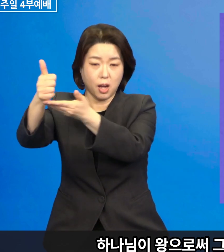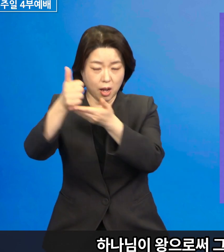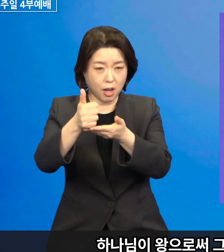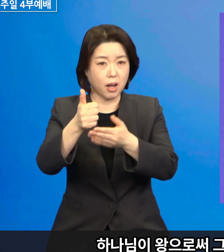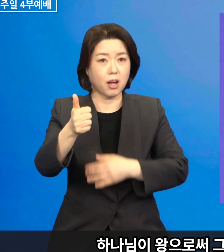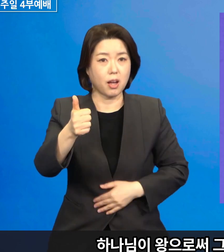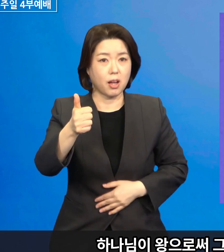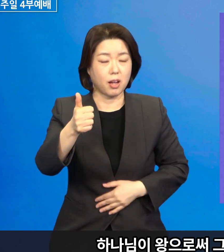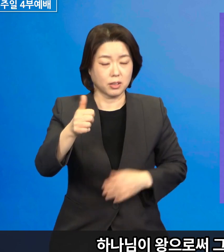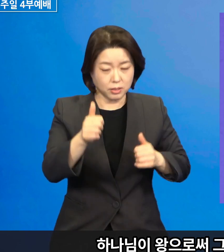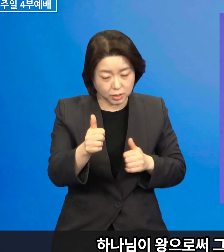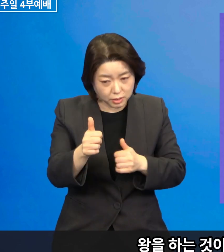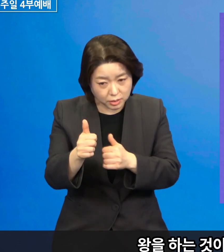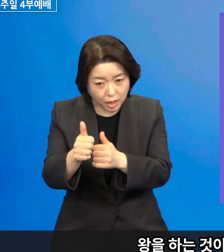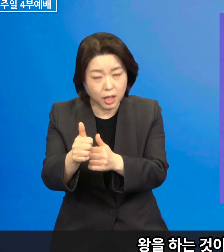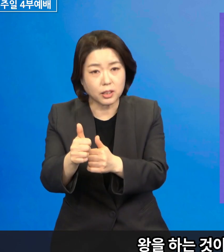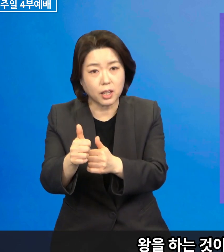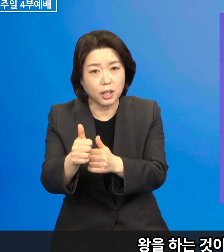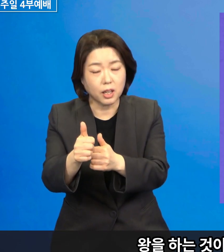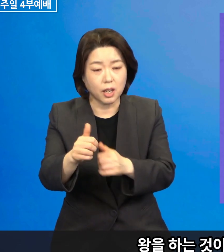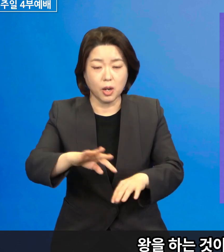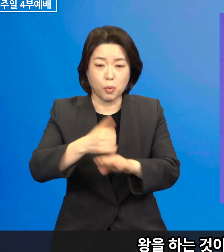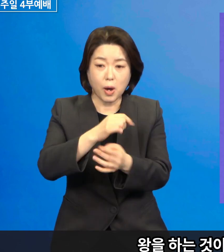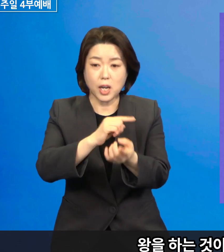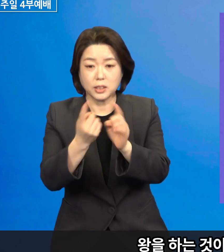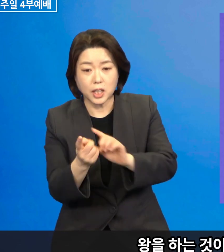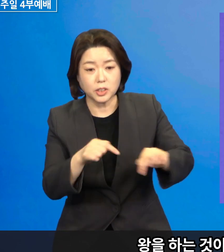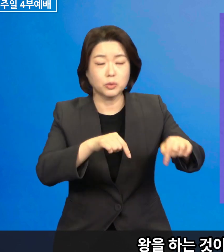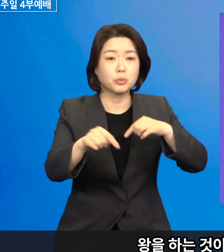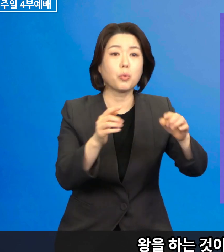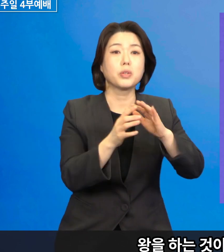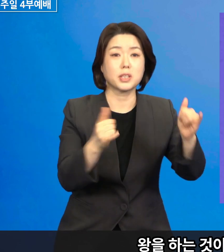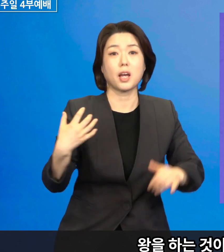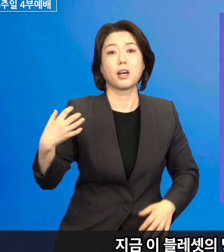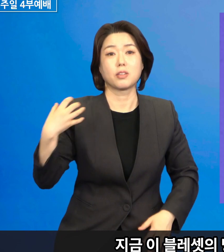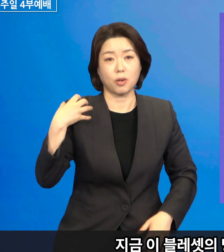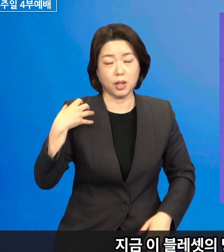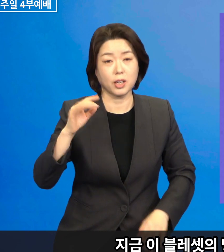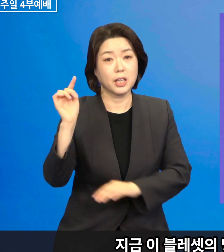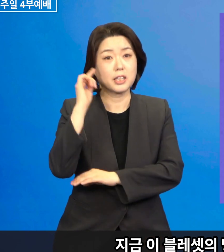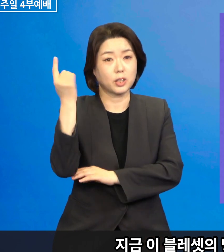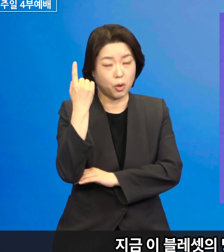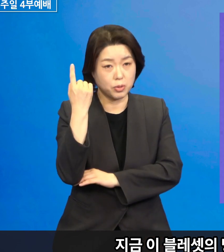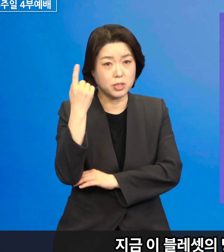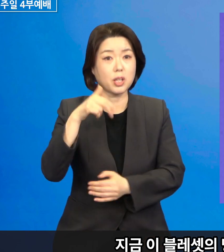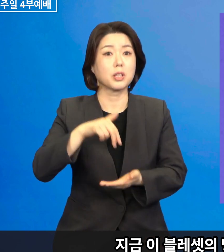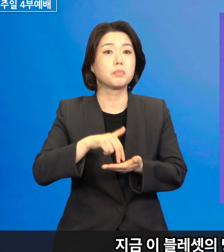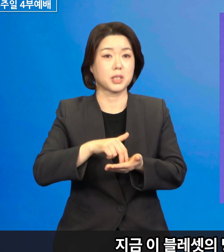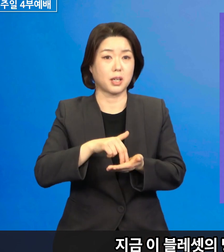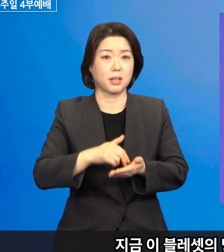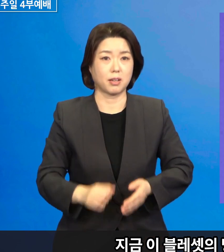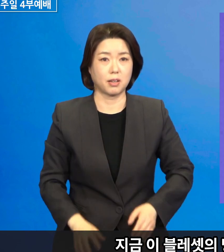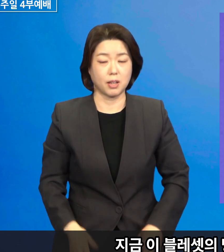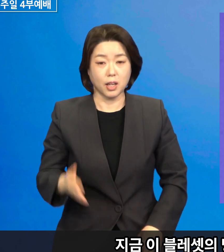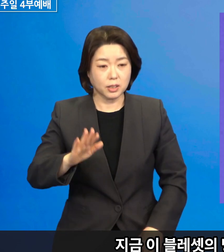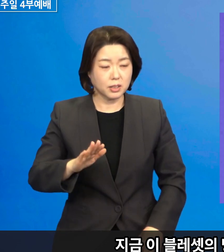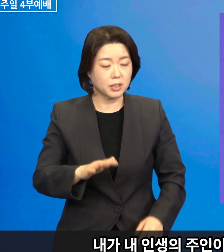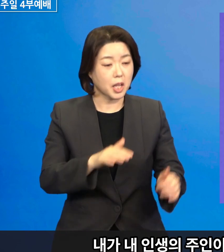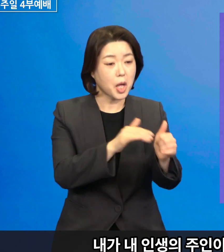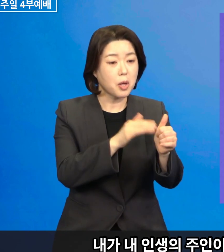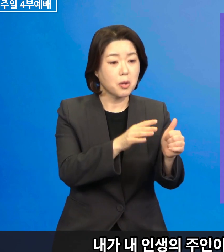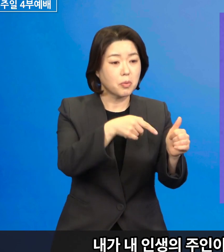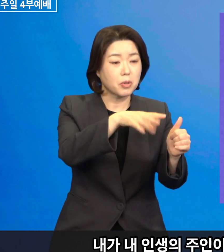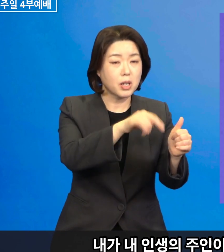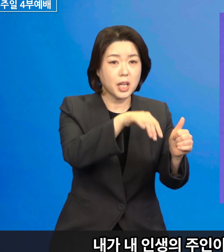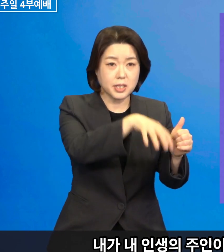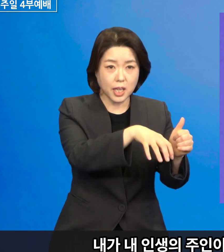온전히 따라감으로써 왕을 하는 것이 이 다윗의 사명인데, 지금 이 블레셋의 망명은 어떤 의미냐면